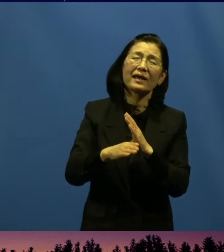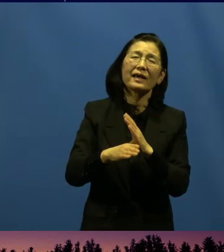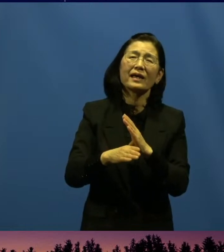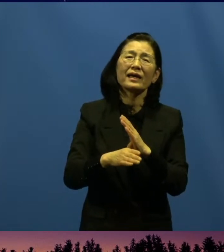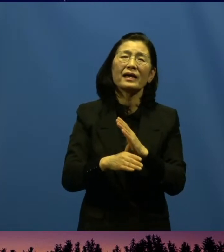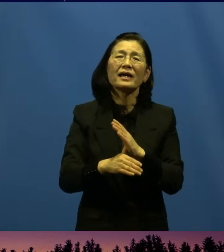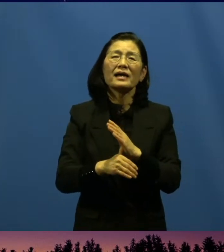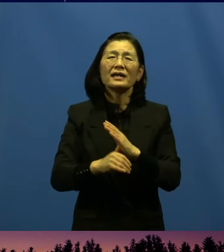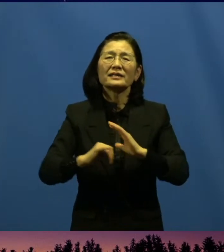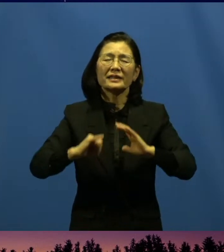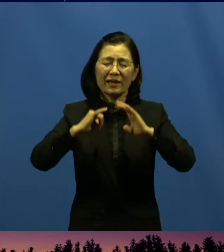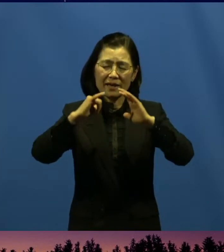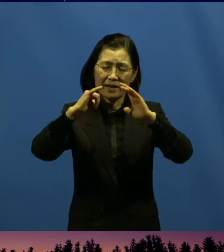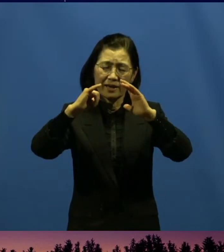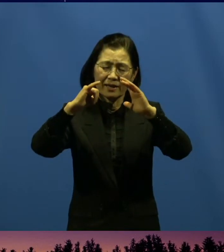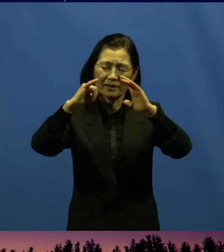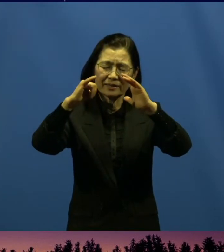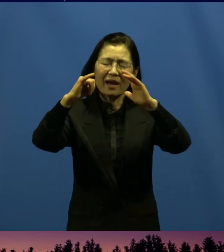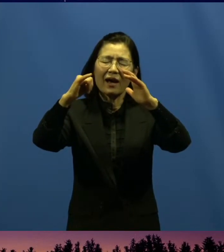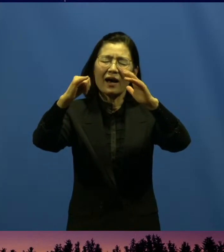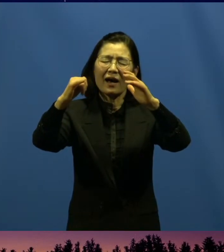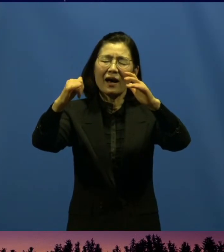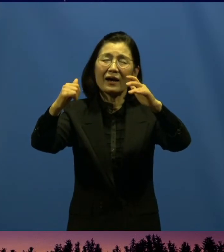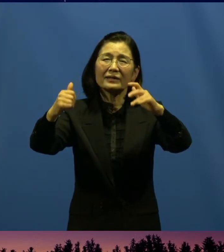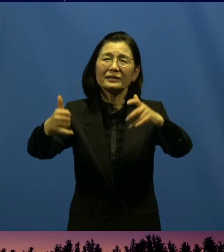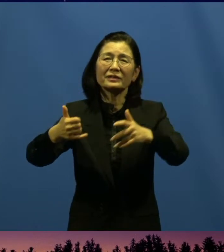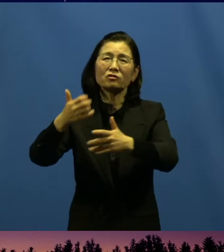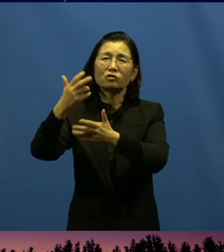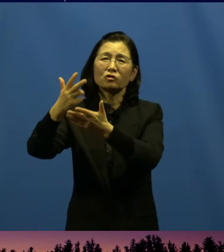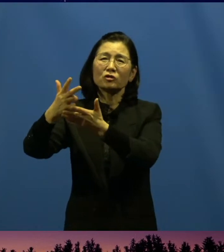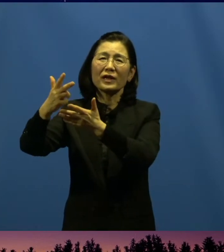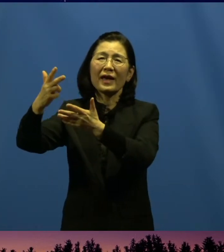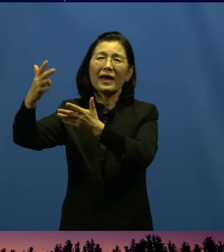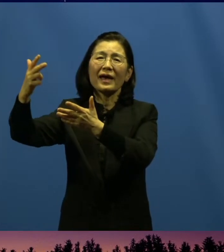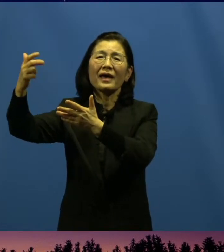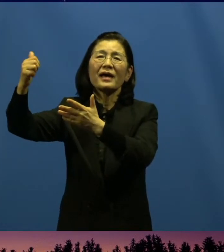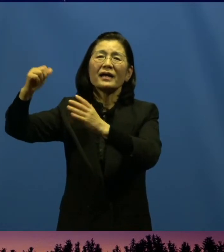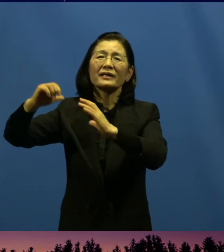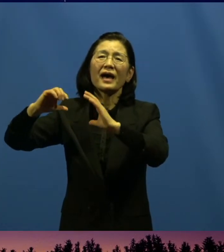때 세상은 주의 나라가 되고 세상은 주의